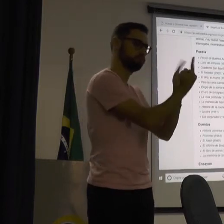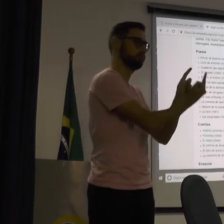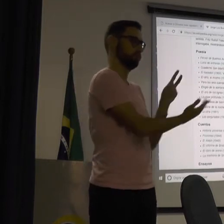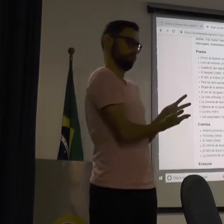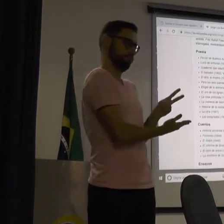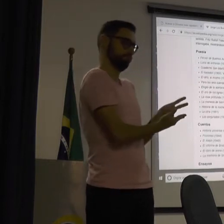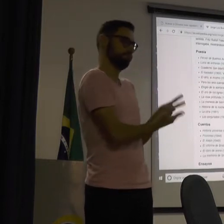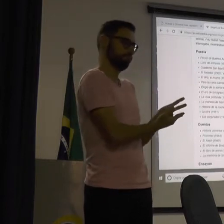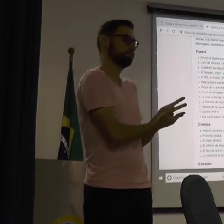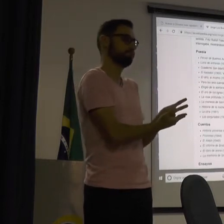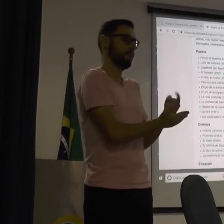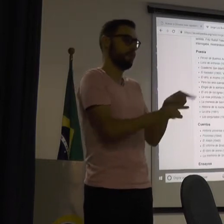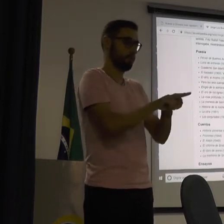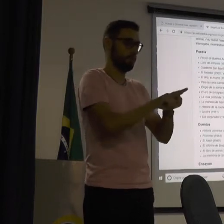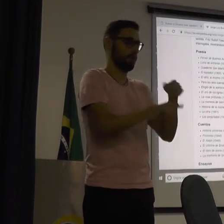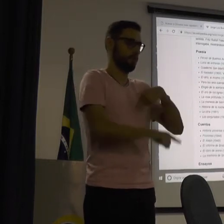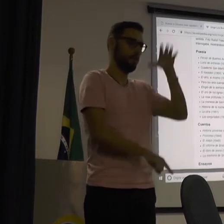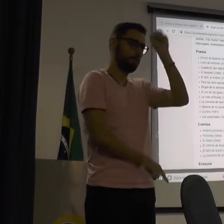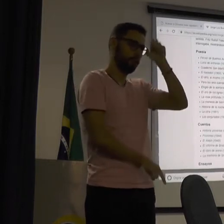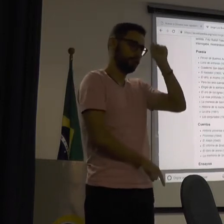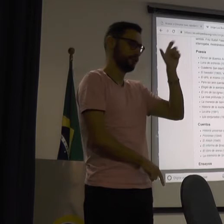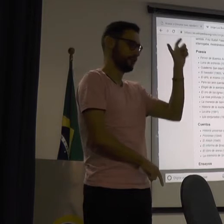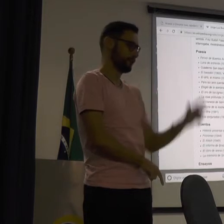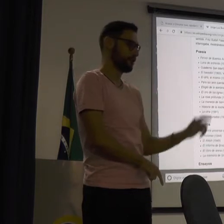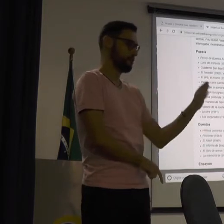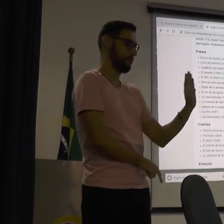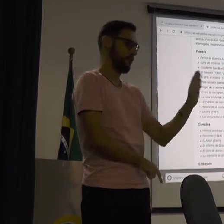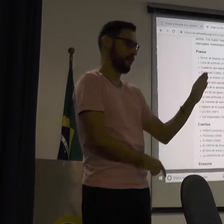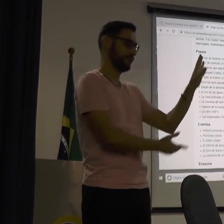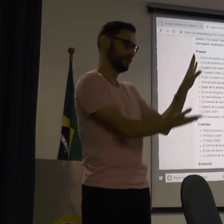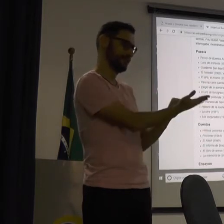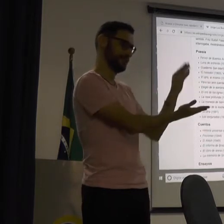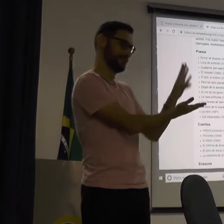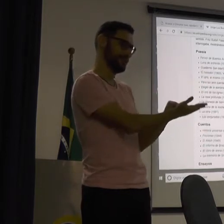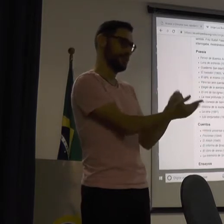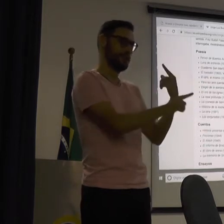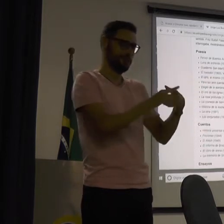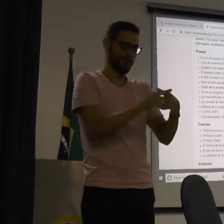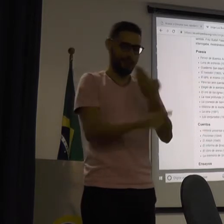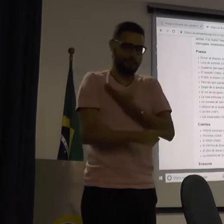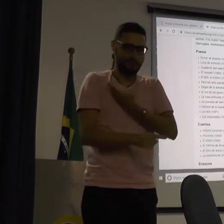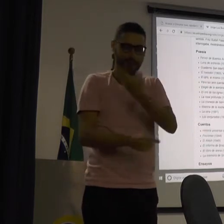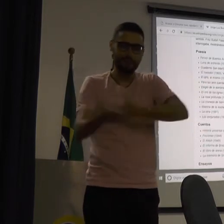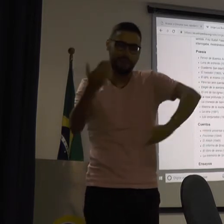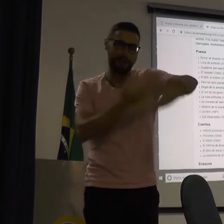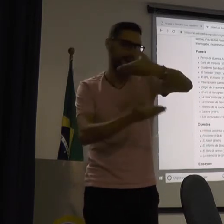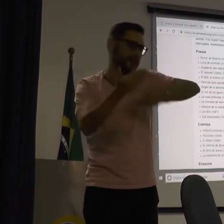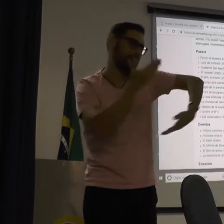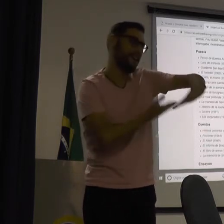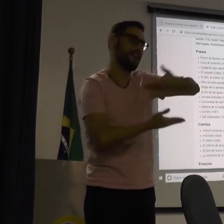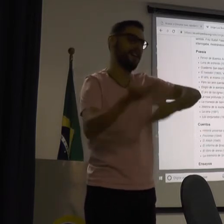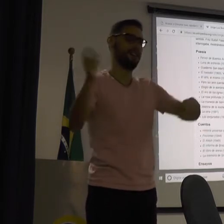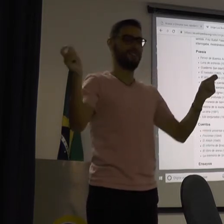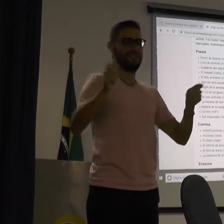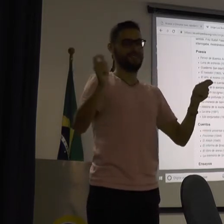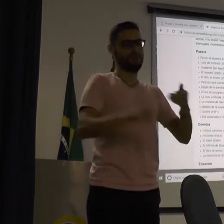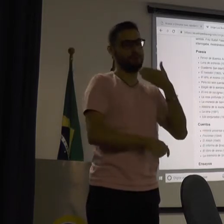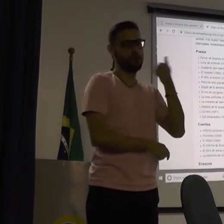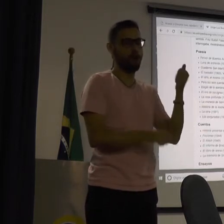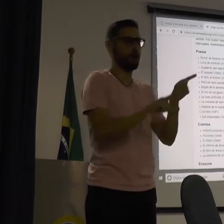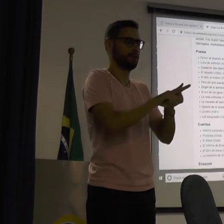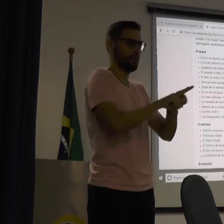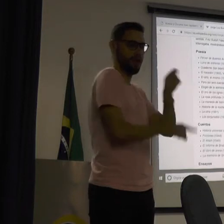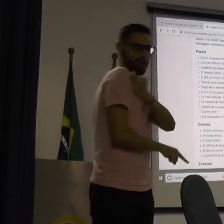aprendi muito com o Borges, né? Você fazer coisa com colegas, com alunos, com